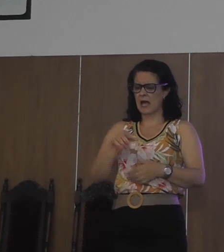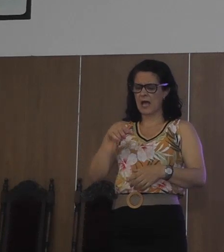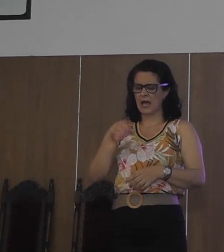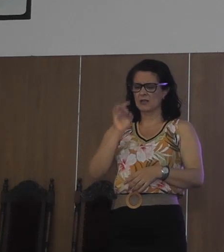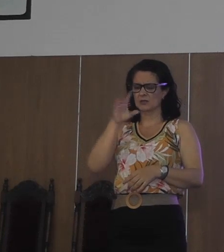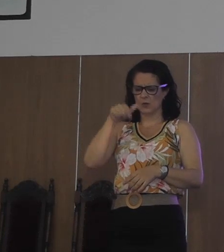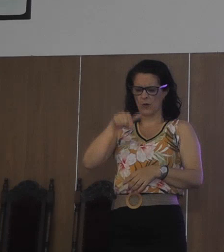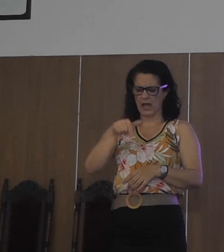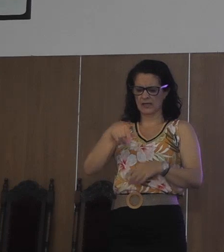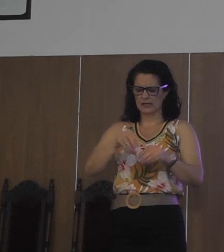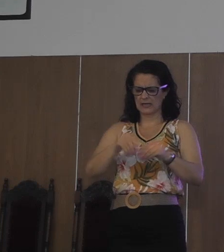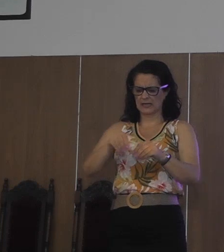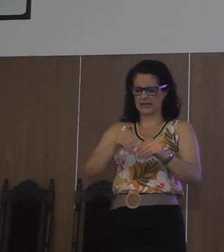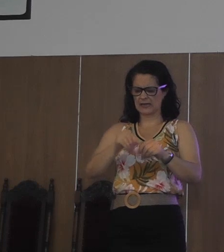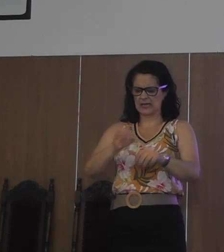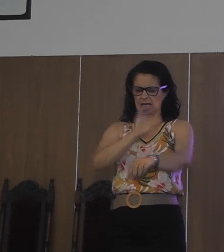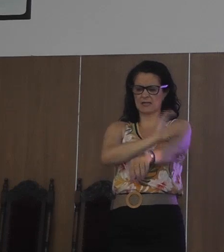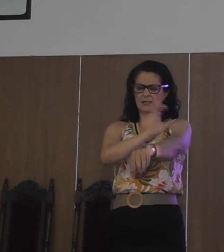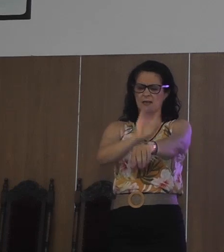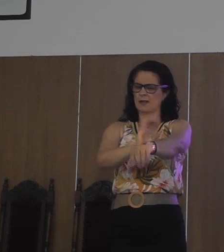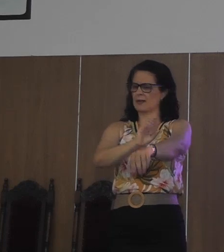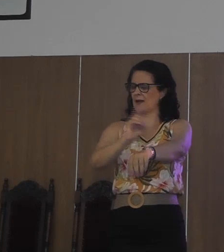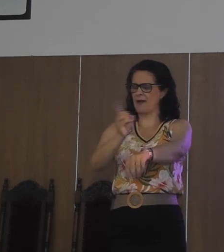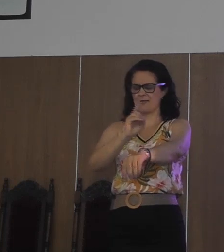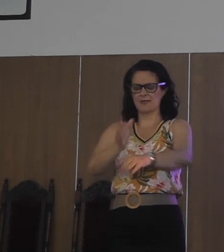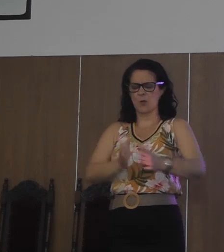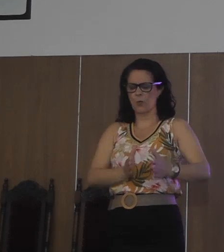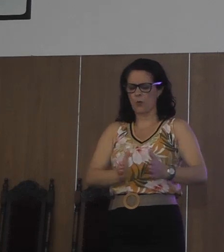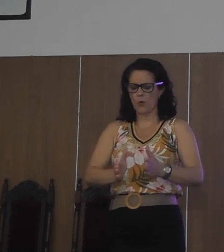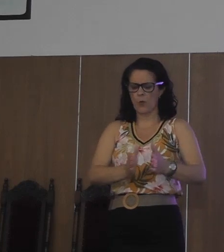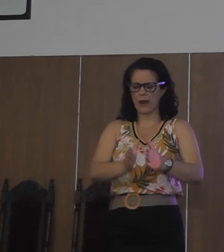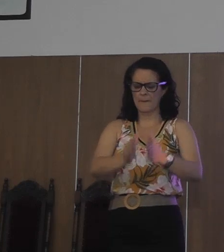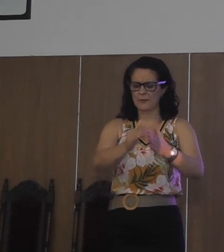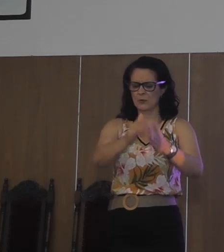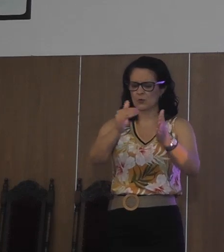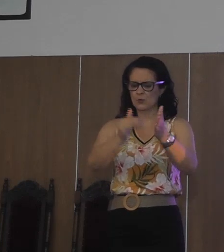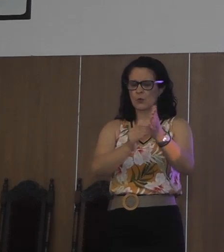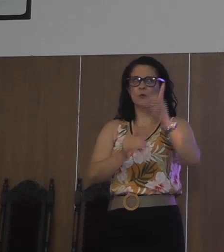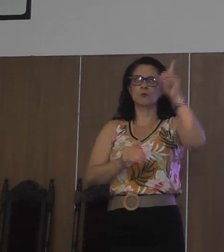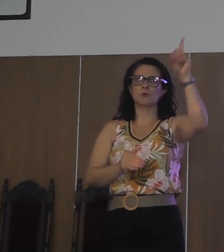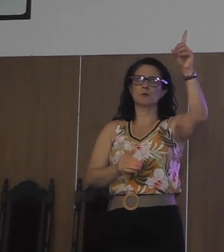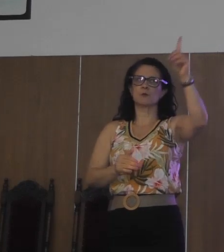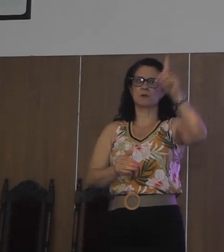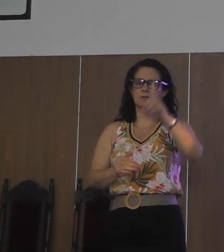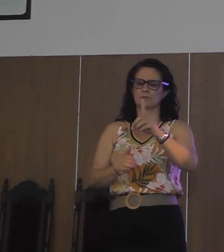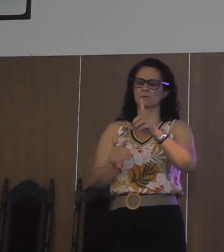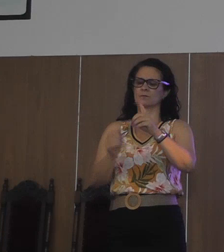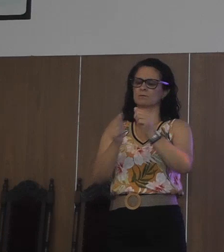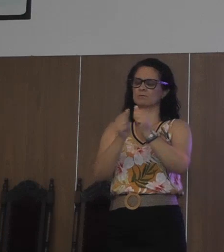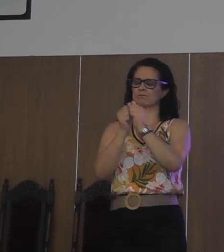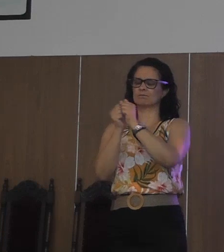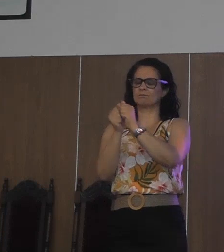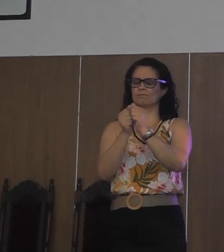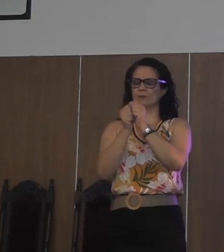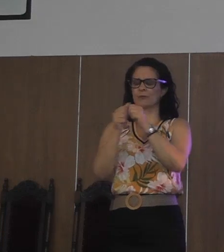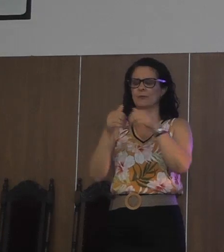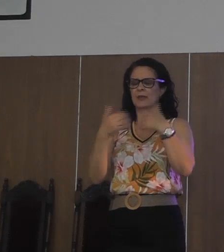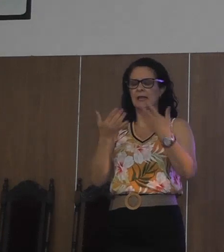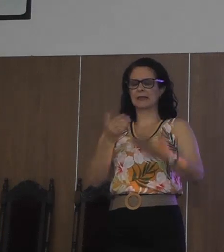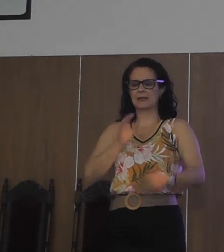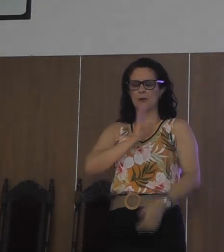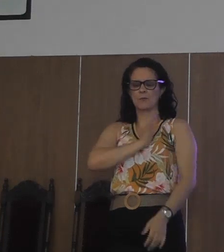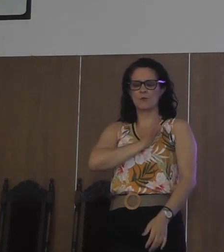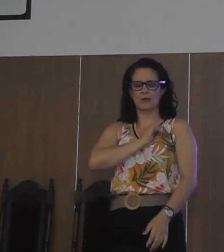serei contigo, Josué, por onde quer que você ande. Isso traz um conforto ao coração de